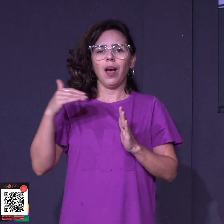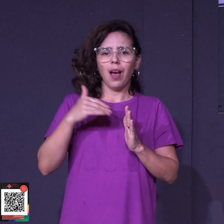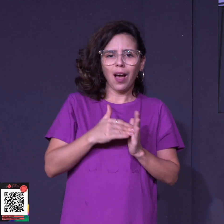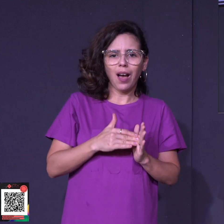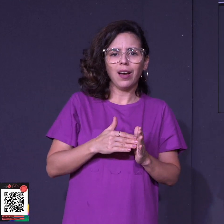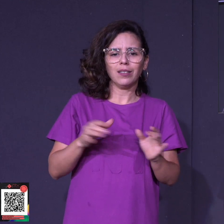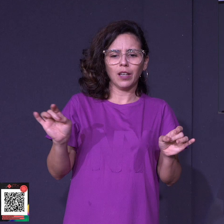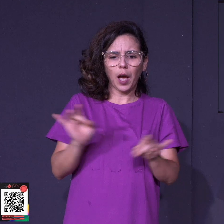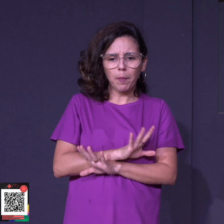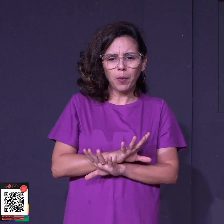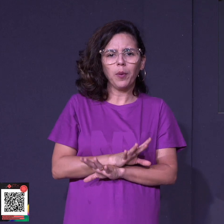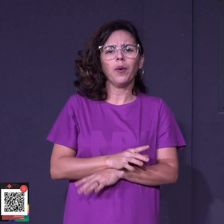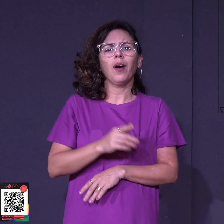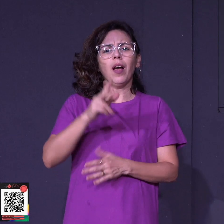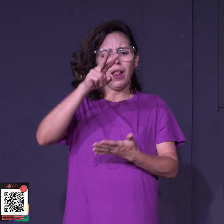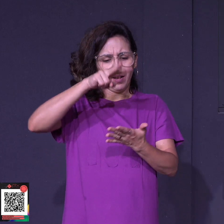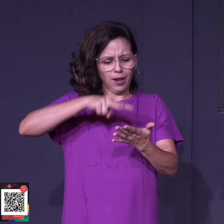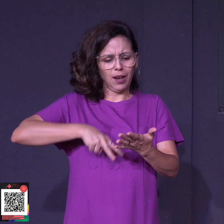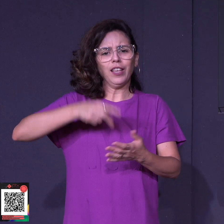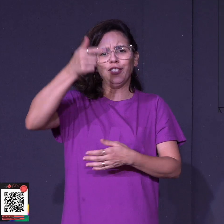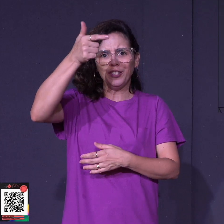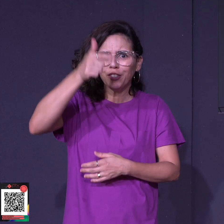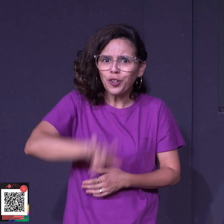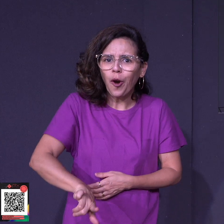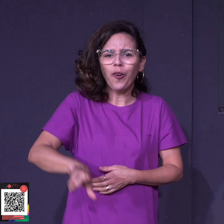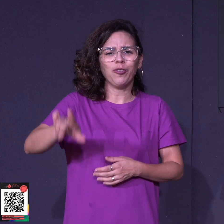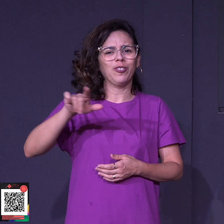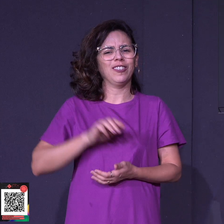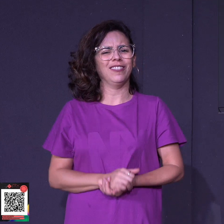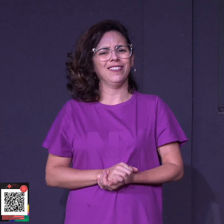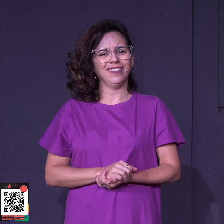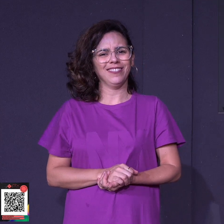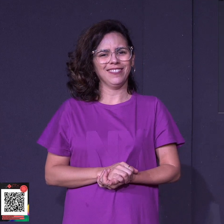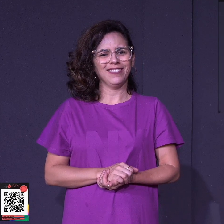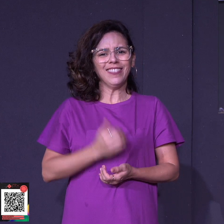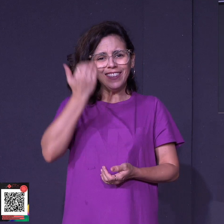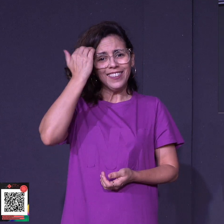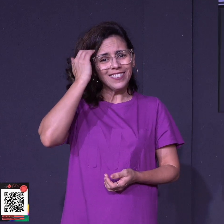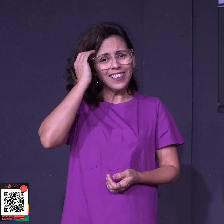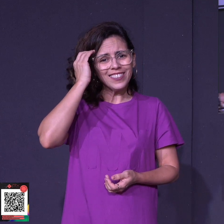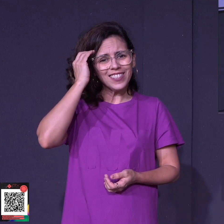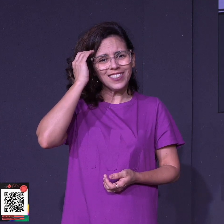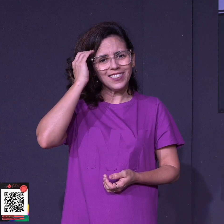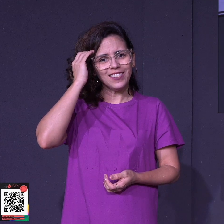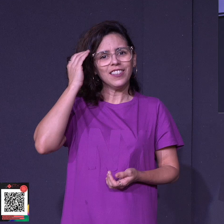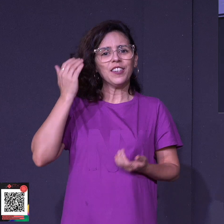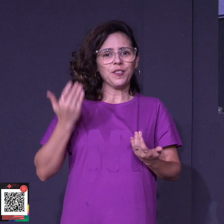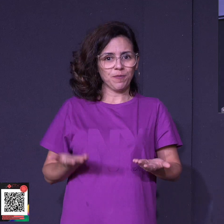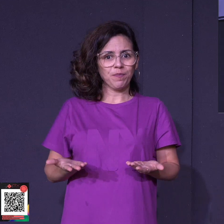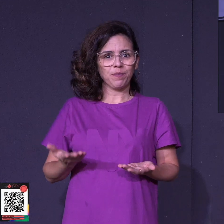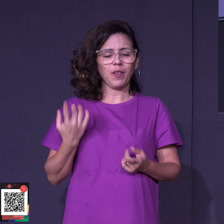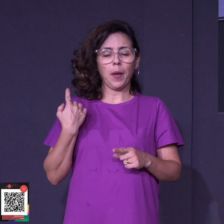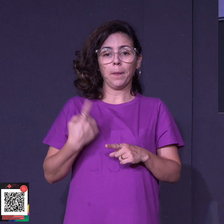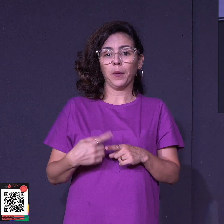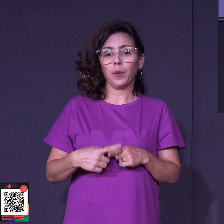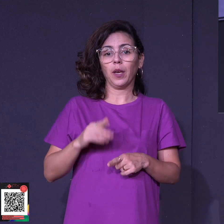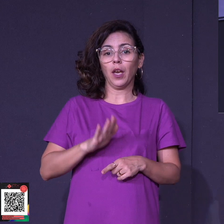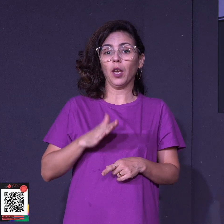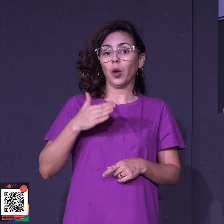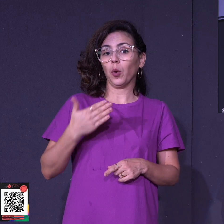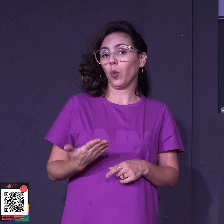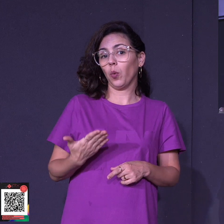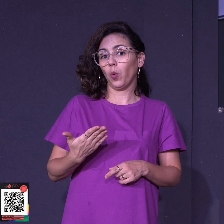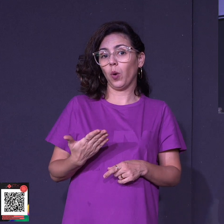Vamos começar a organizar a vida colocando Deus aonde Ele tem que estar. Porque quando você está, a sabedoria que te domina